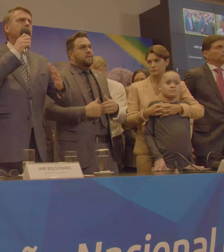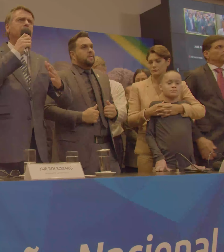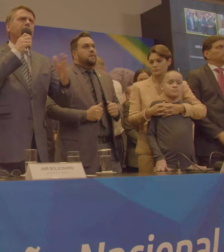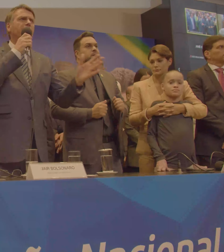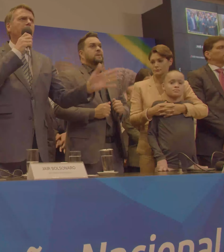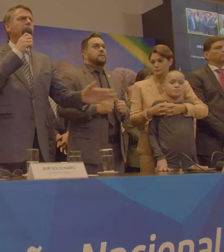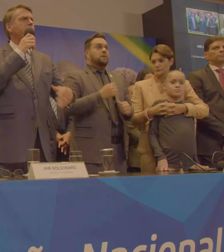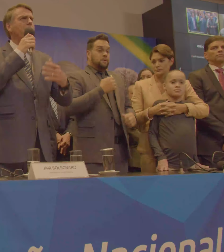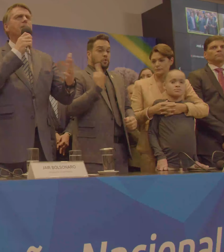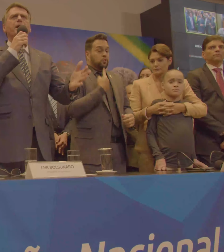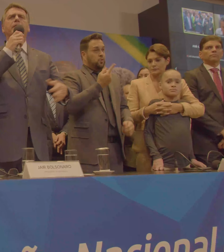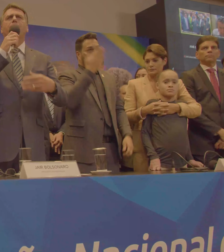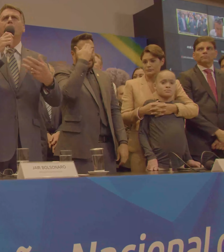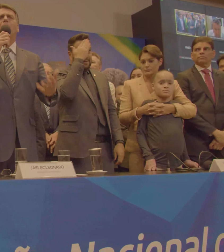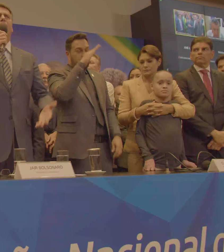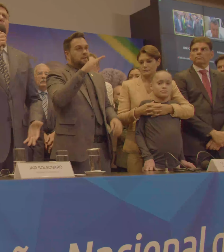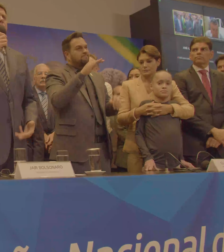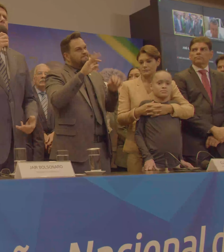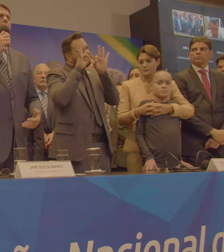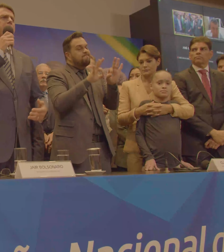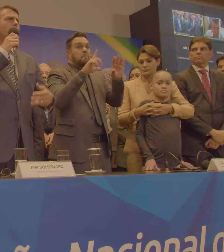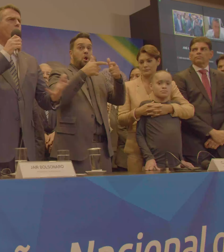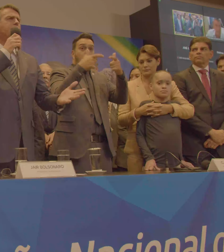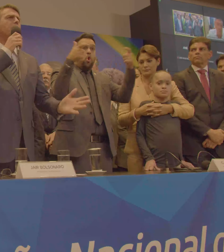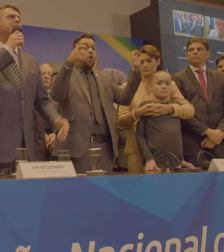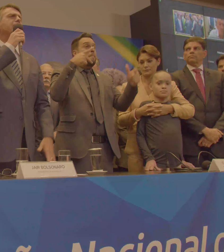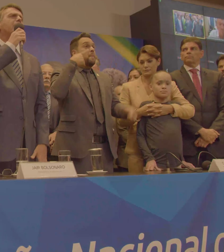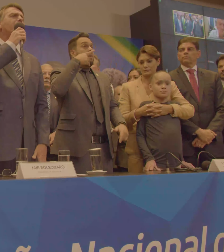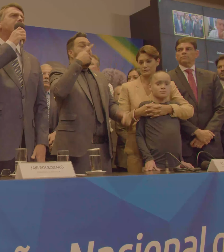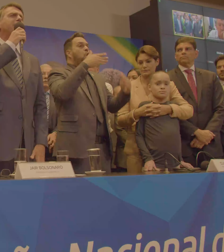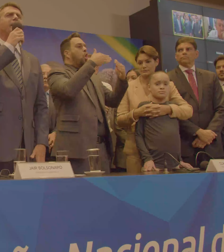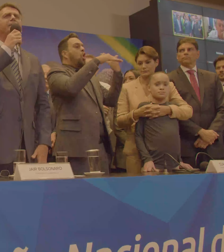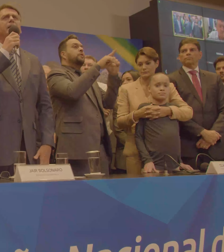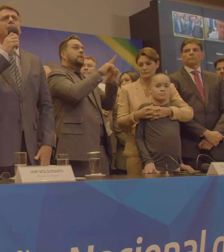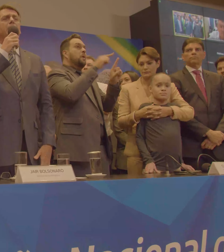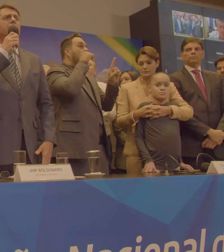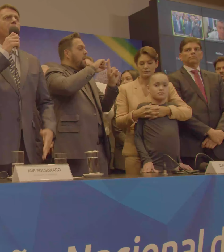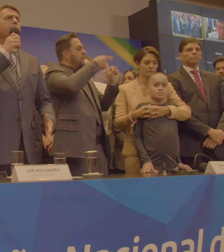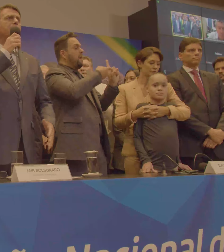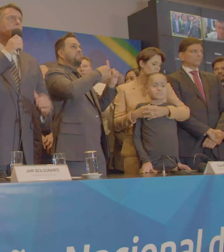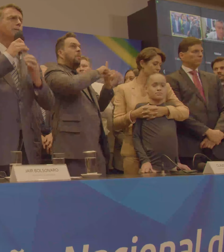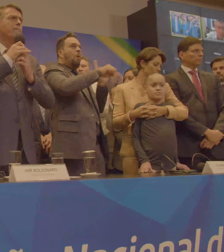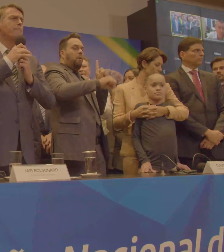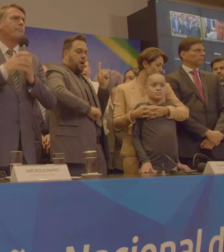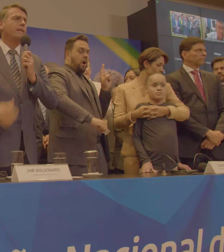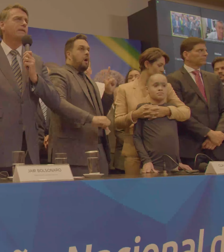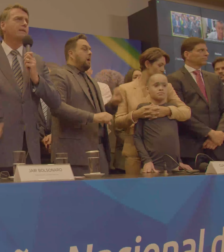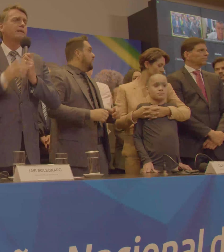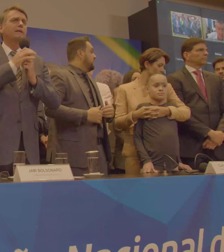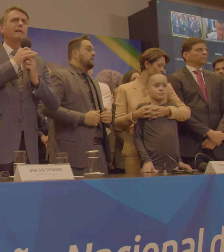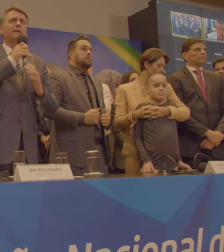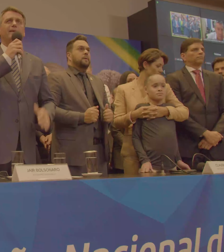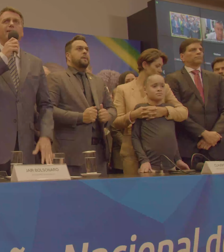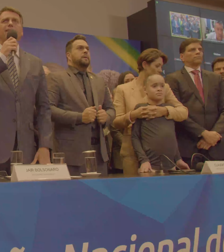Nós entendemos, tenho certeza que a maioria do parlamento assim entende, contra a questão de aborto também. Então